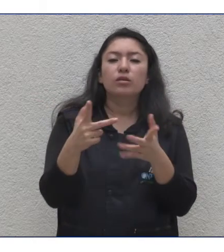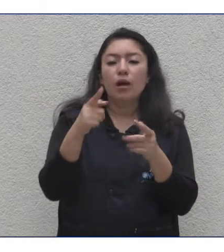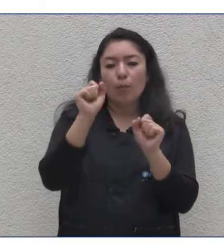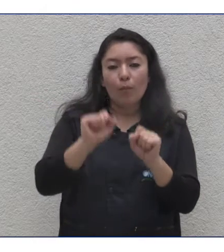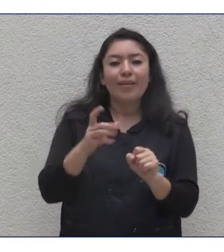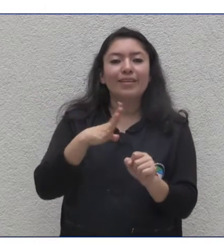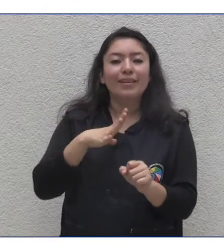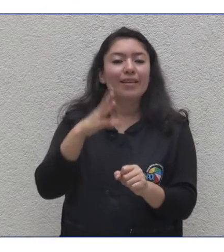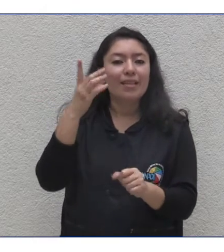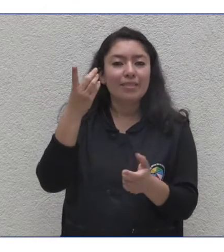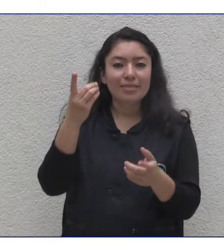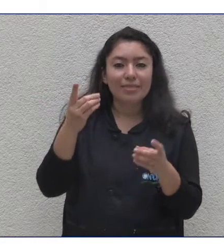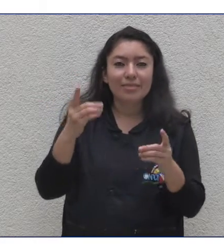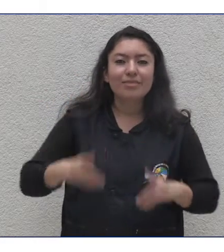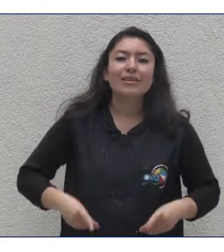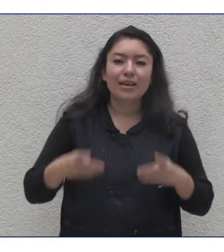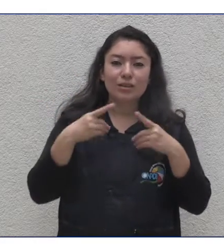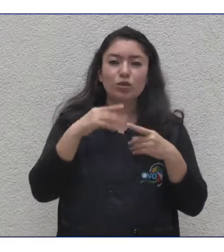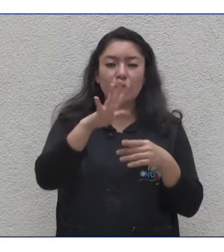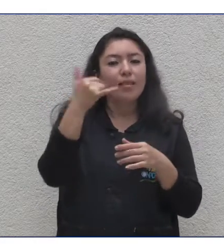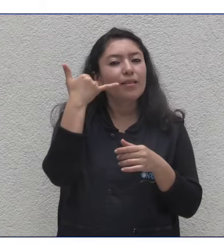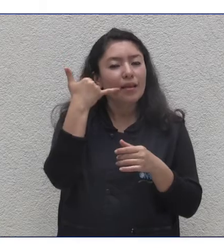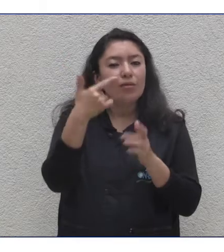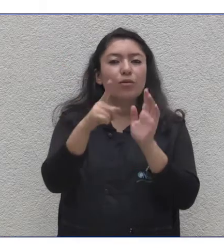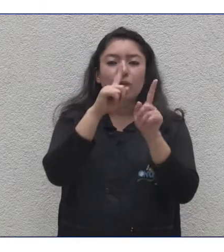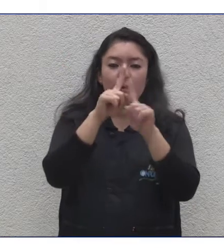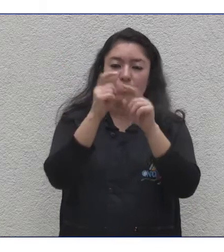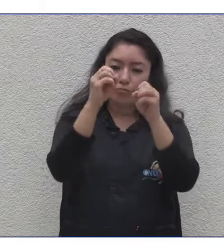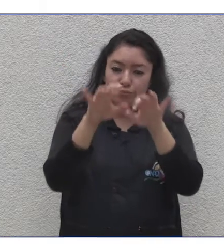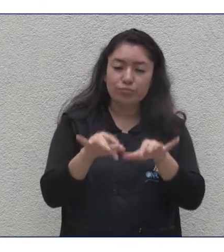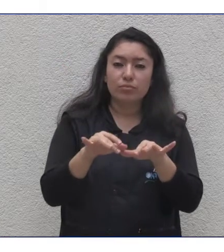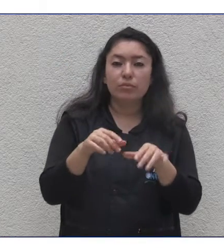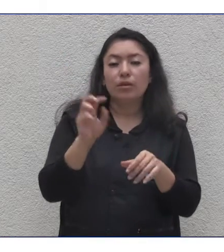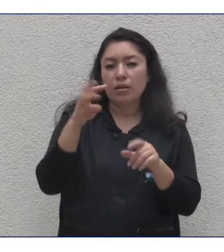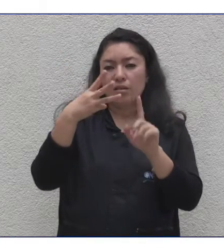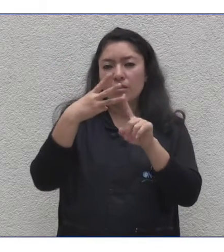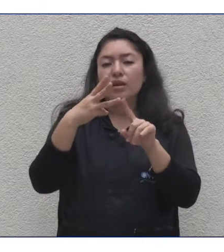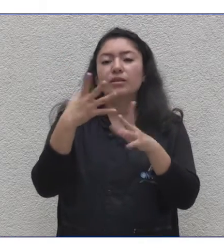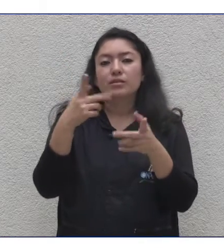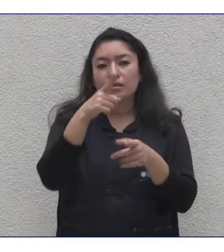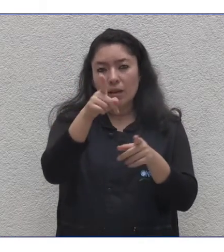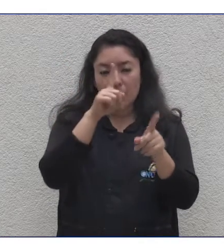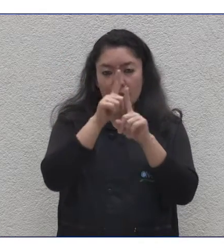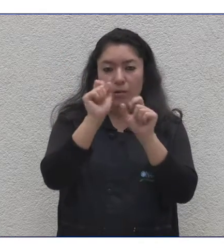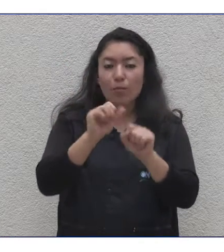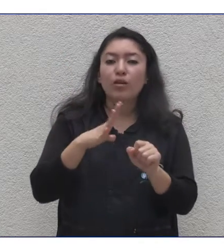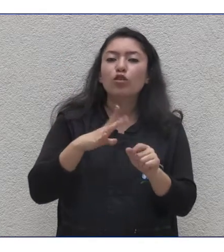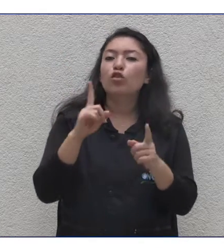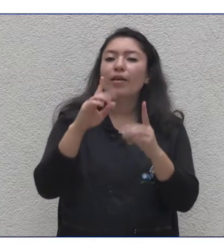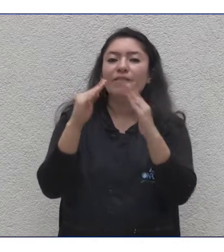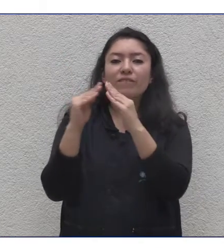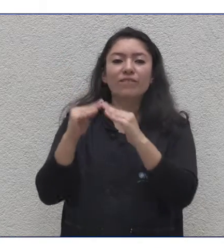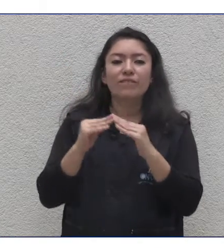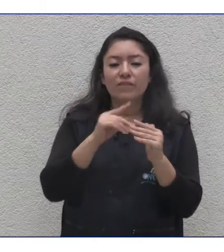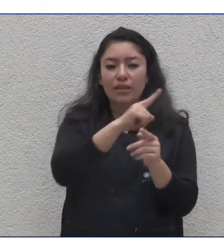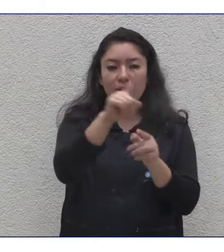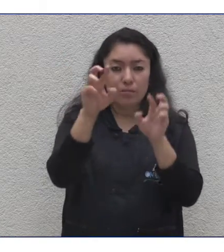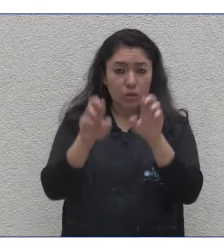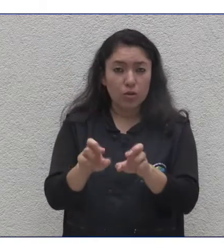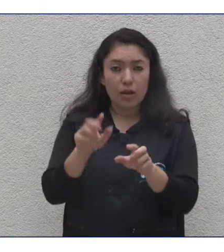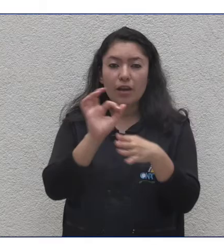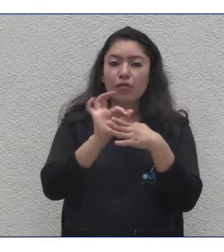Dirección y teléfono de la entidad y de todas las dependencias que la conforman. 3. Directorio de empleados y servidores